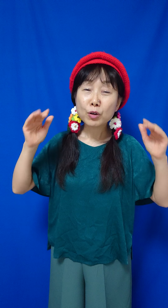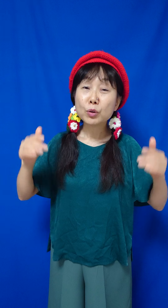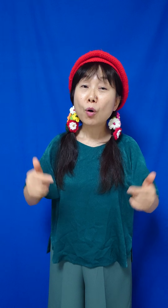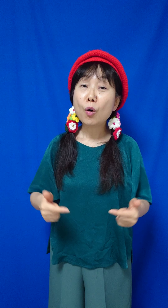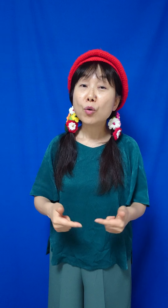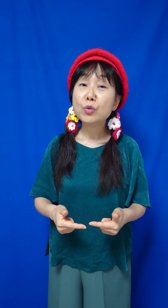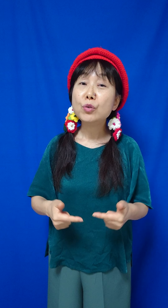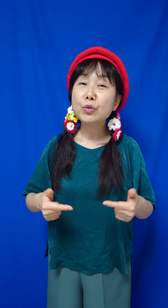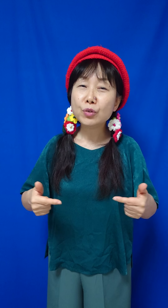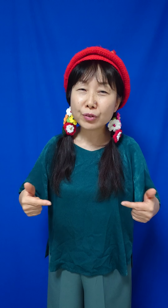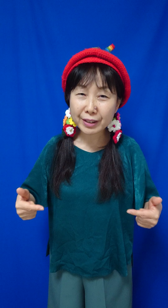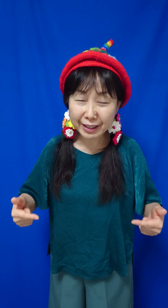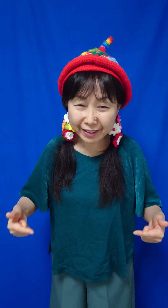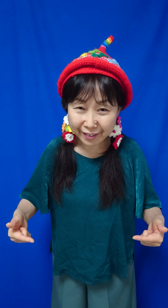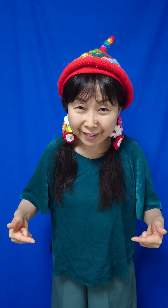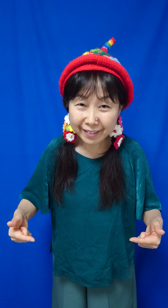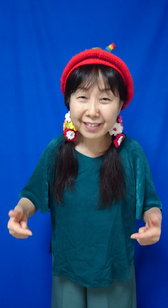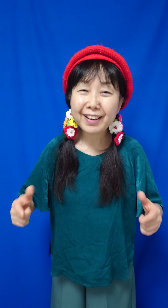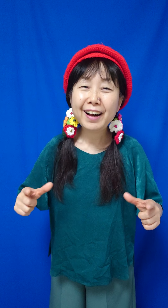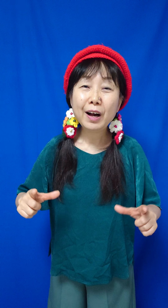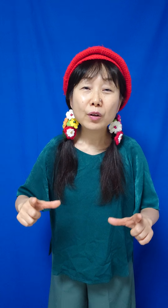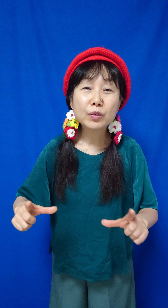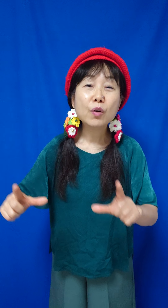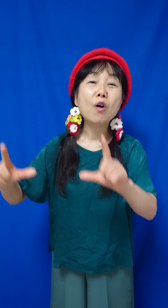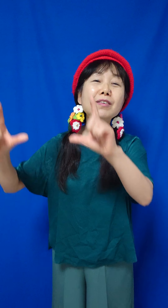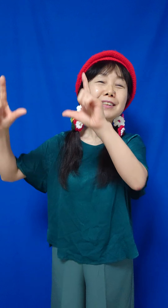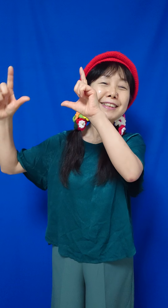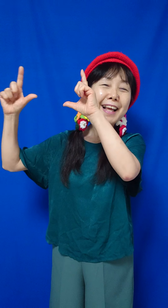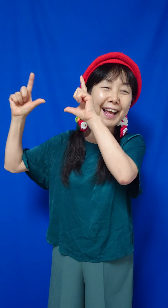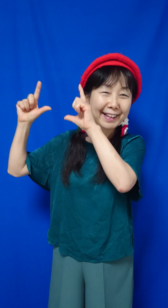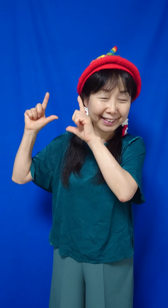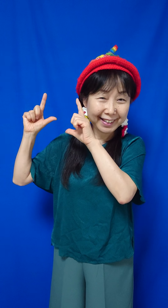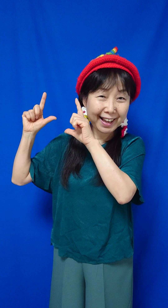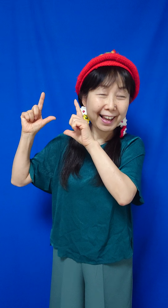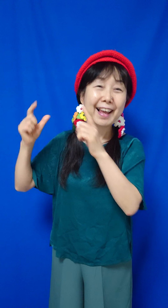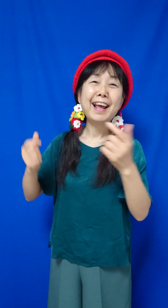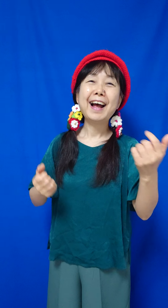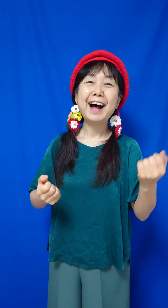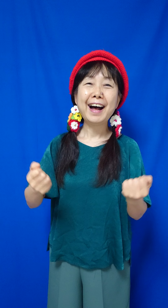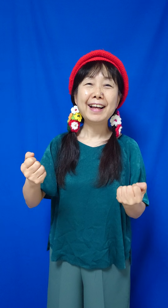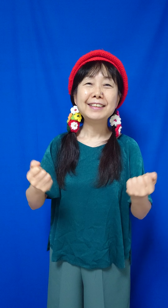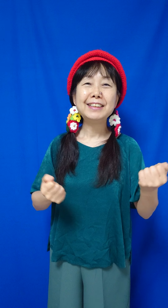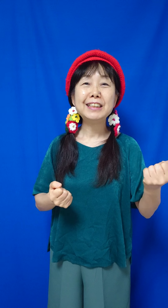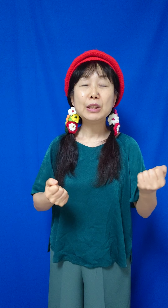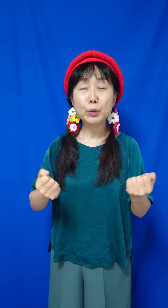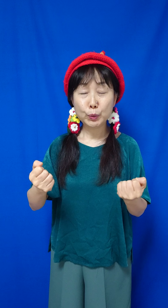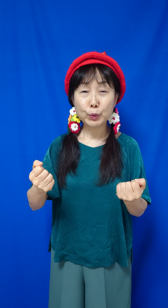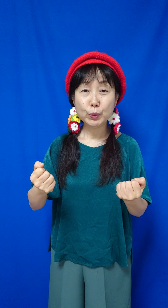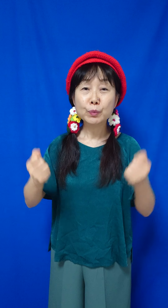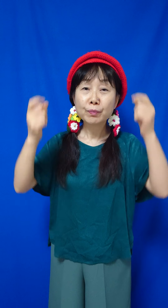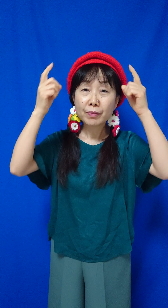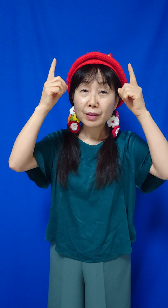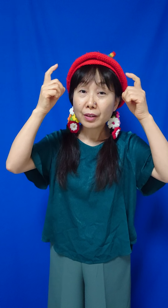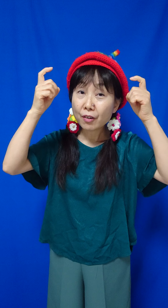と勇気を乗せて走る、